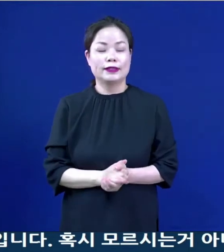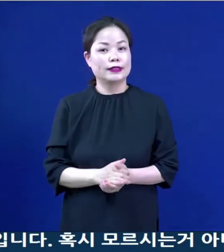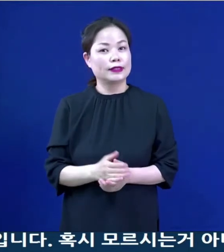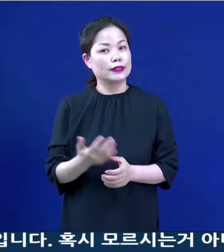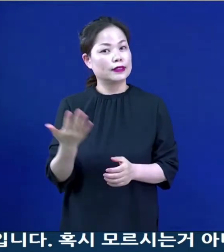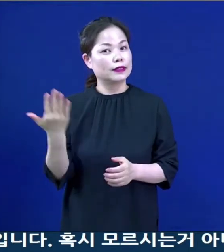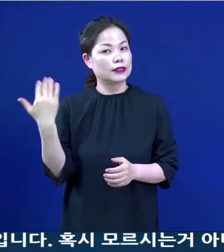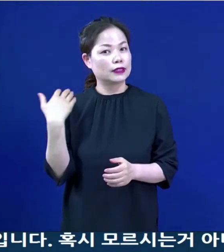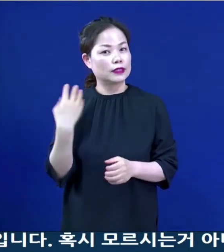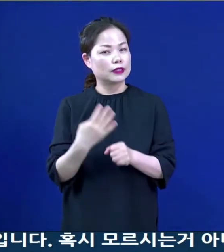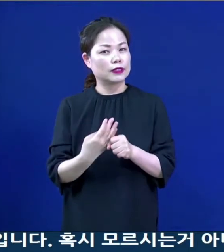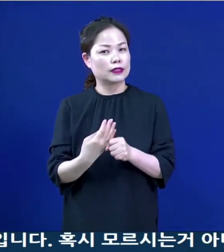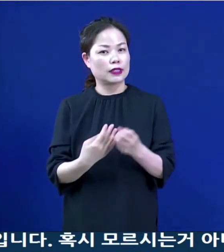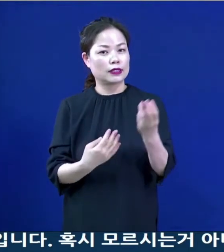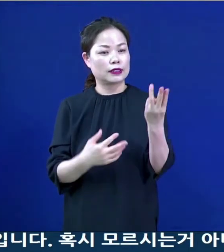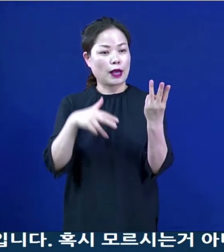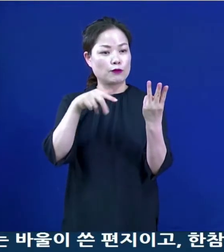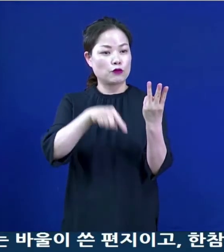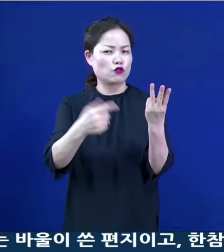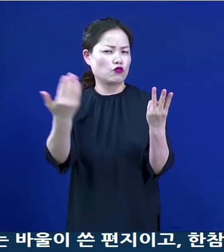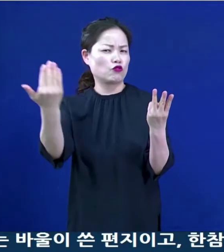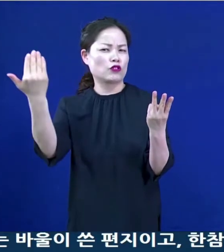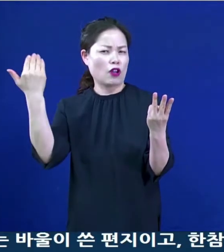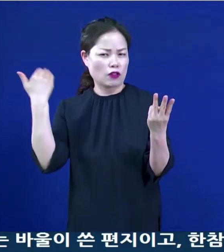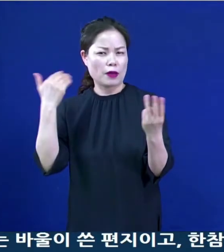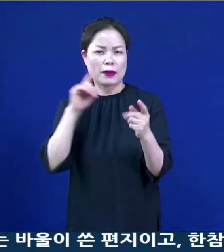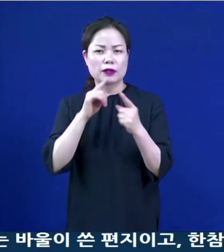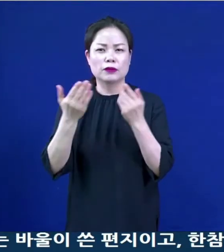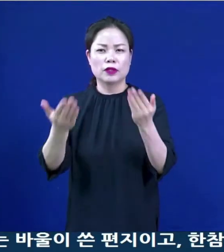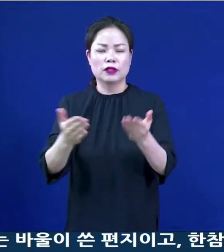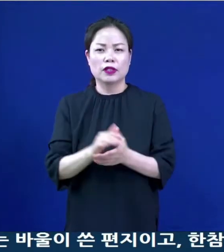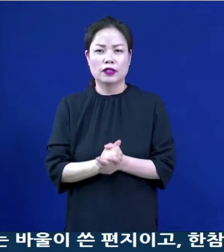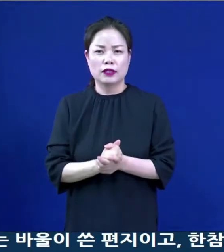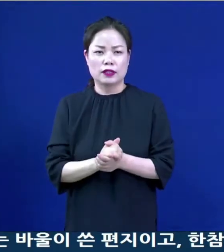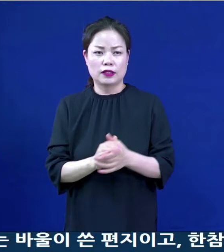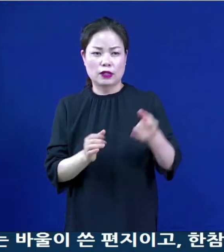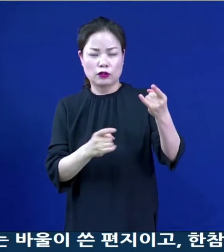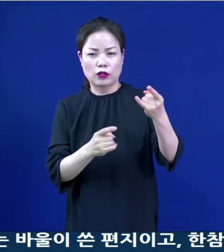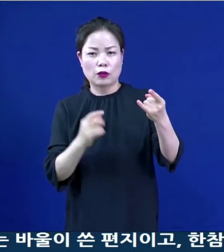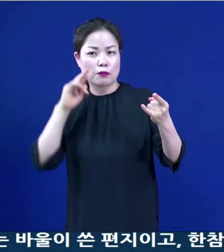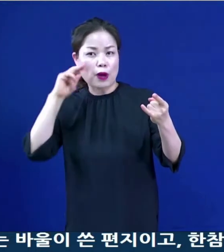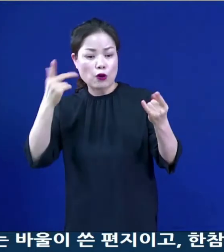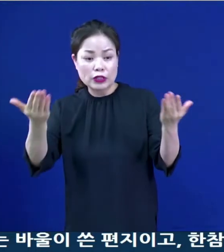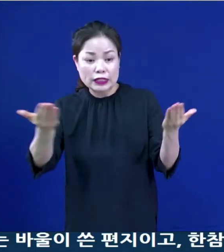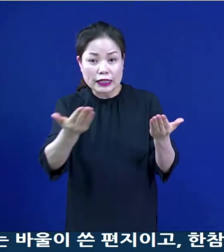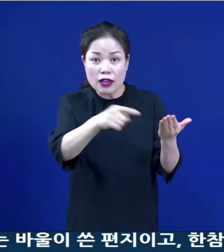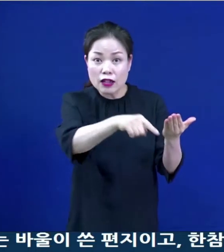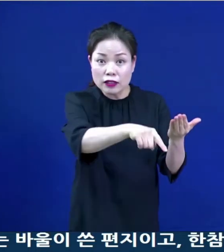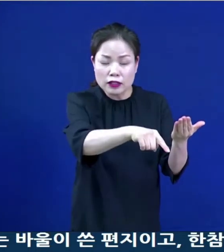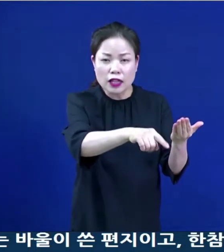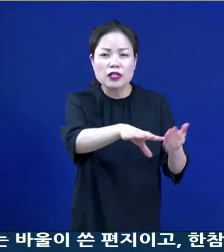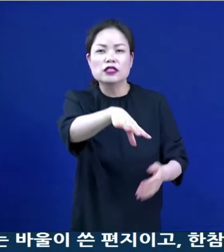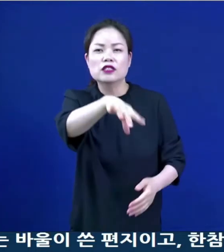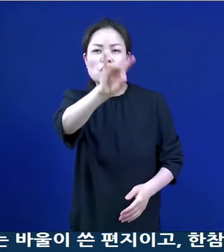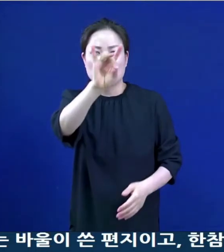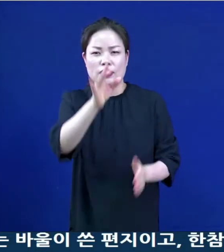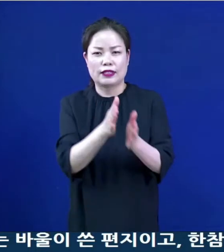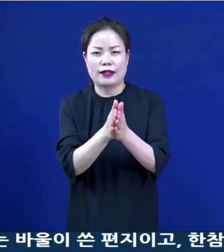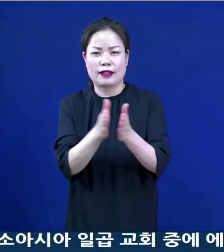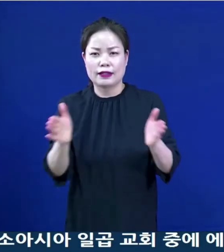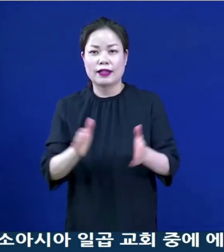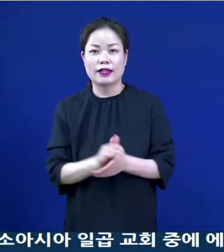지난 석주전 말씀에서 에베소에서 바울이 사역할 때 그 사역의 첫 부분이